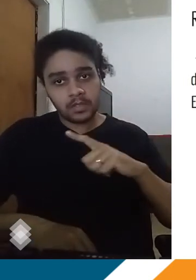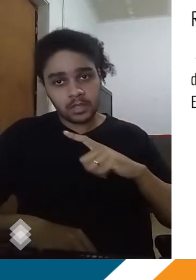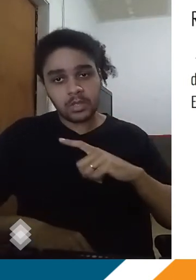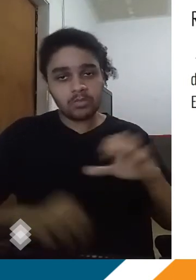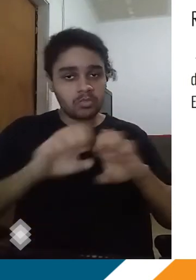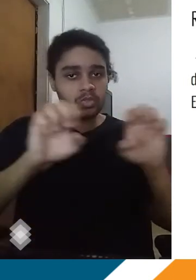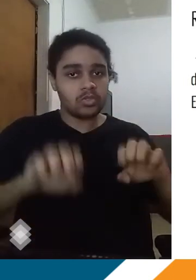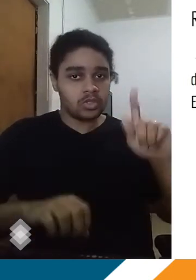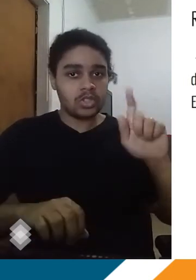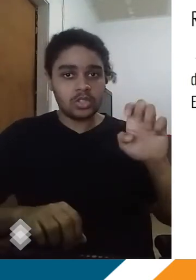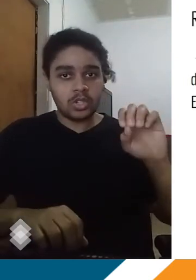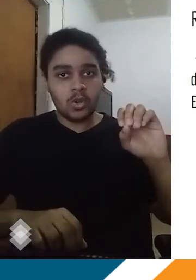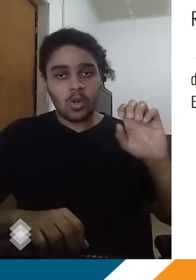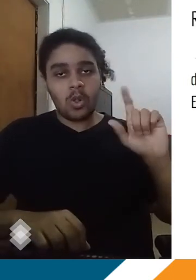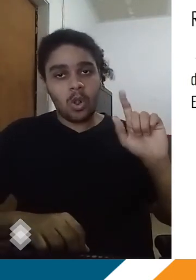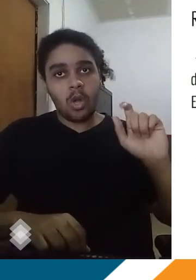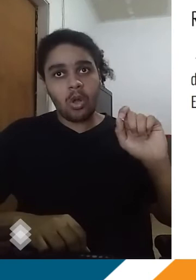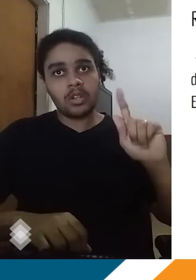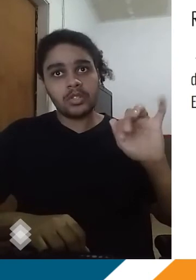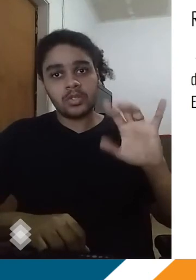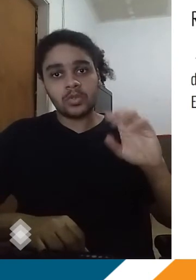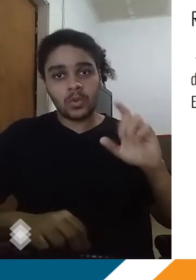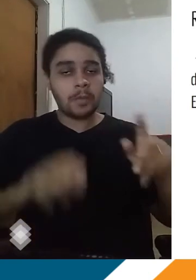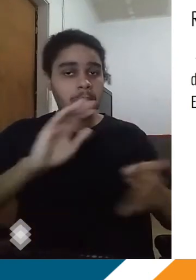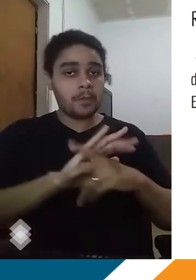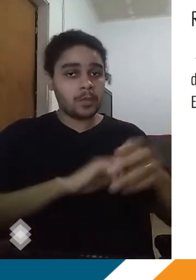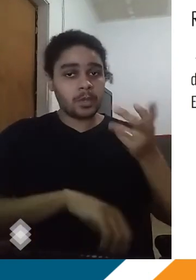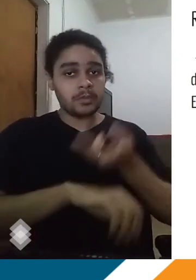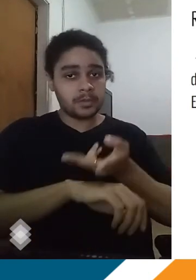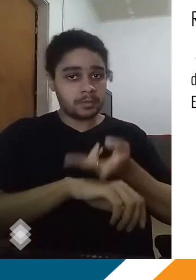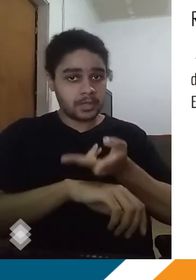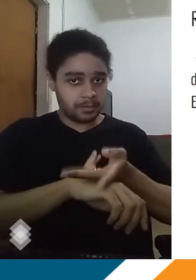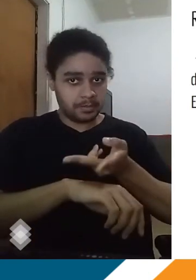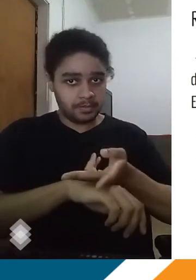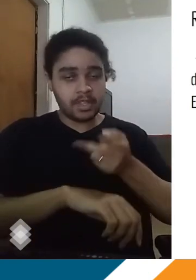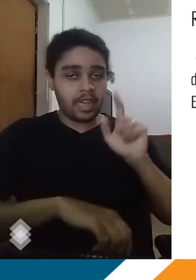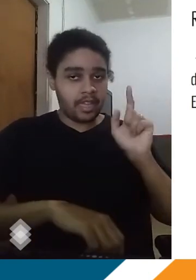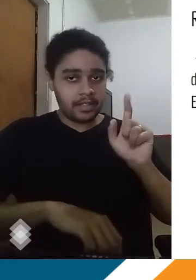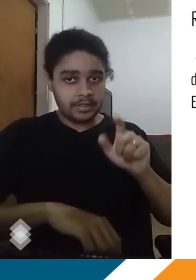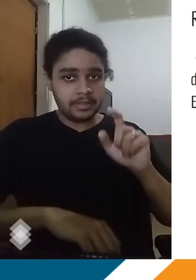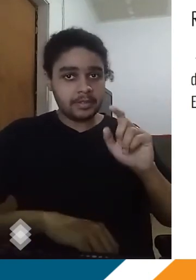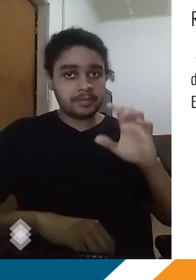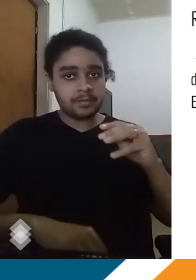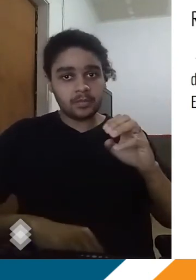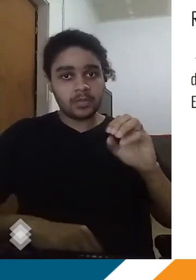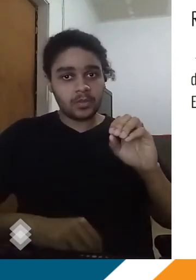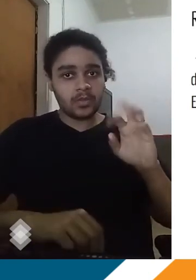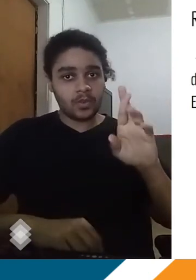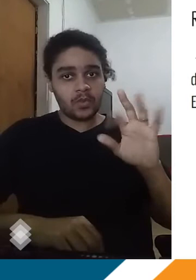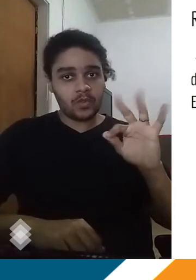O relevo ele possui uma estrutura geológica, né? Uma estrutura litológica, uma estrutura das rochas, né? E